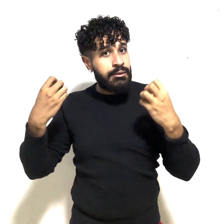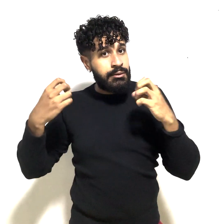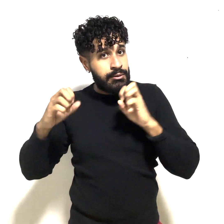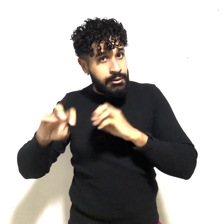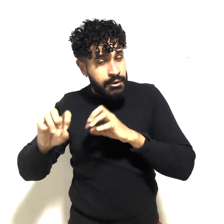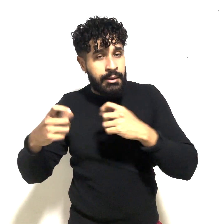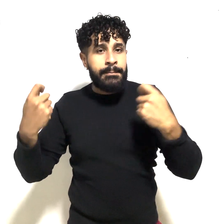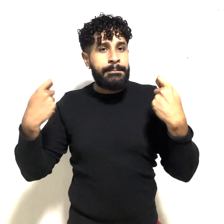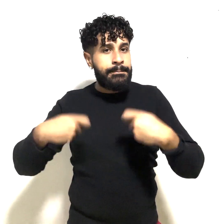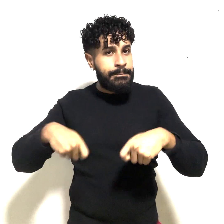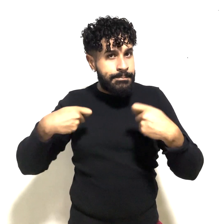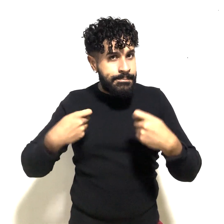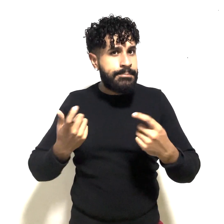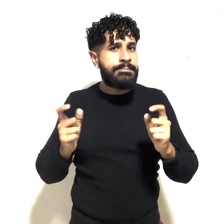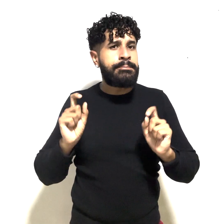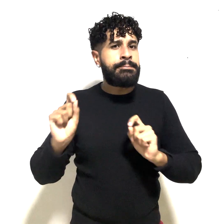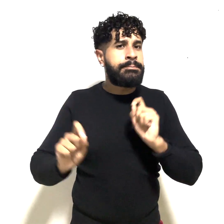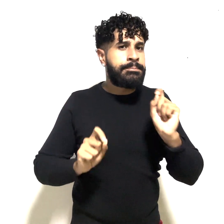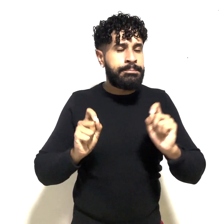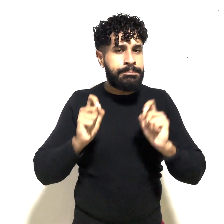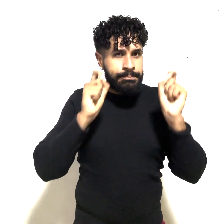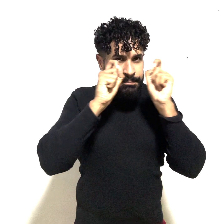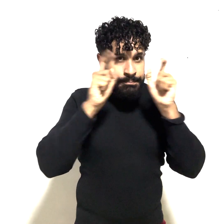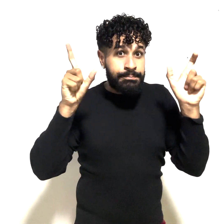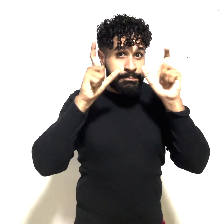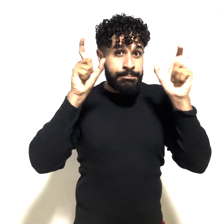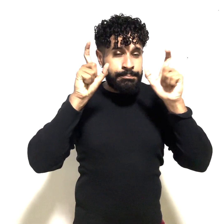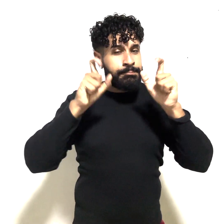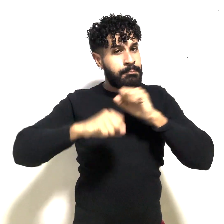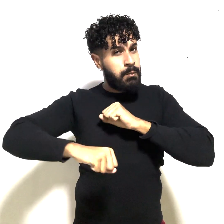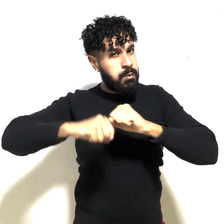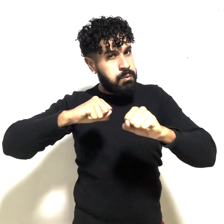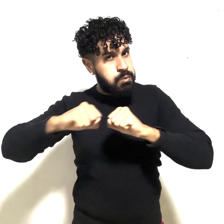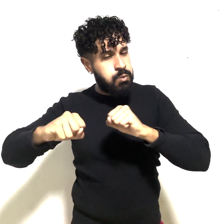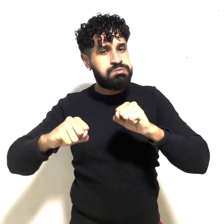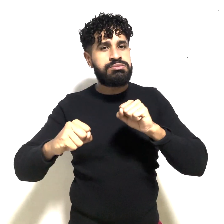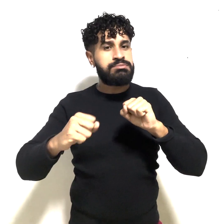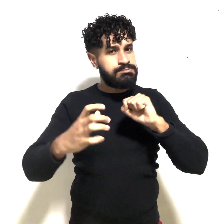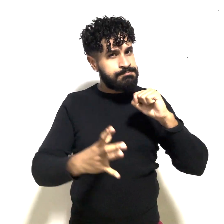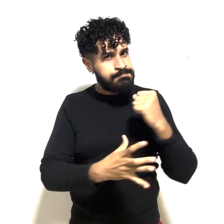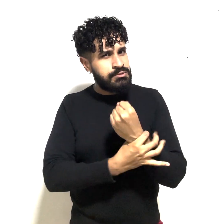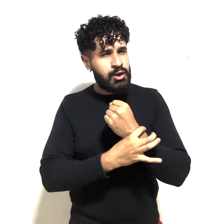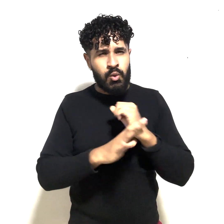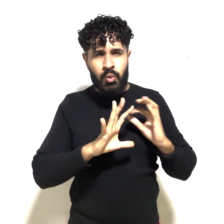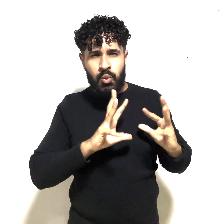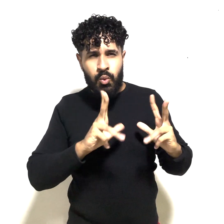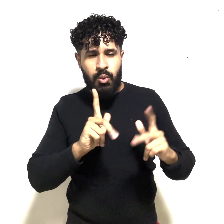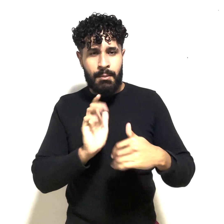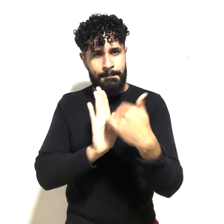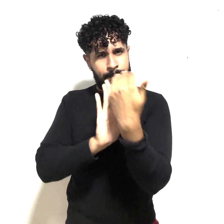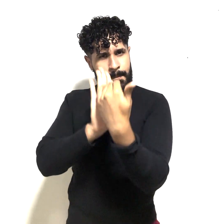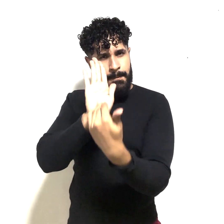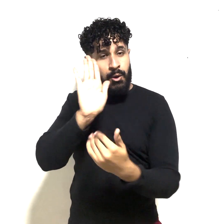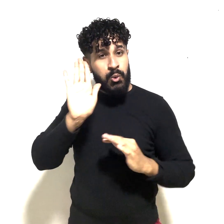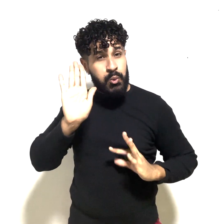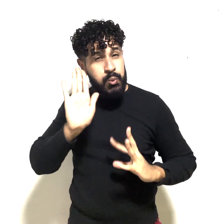educacionais devem estar mobilizados para garantir que todas as cláusulas sejam